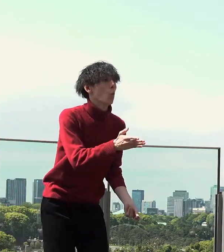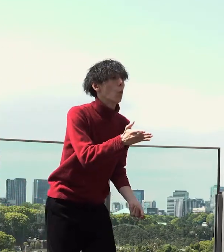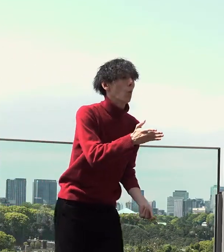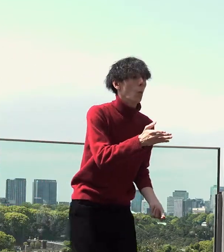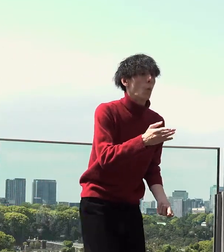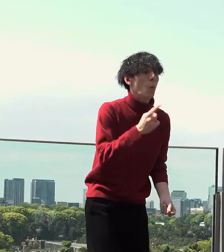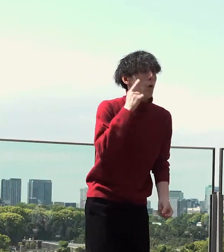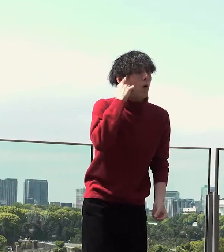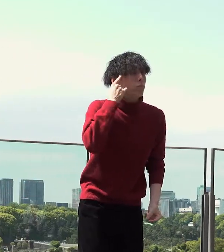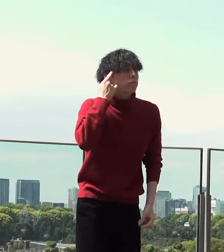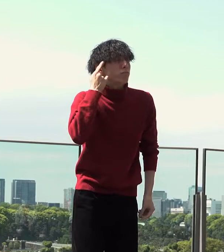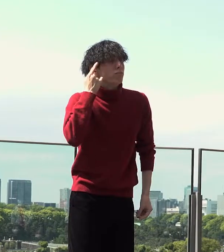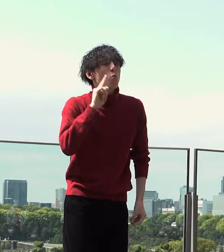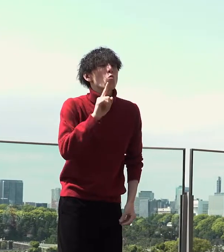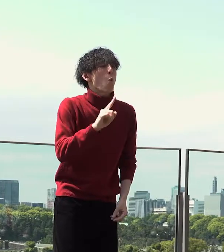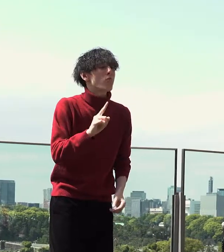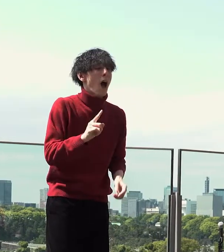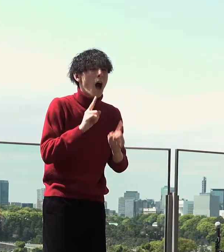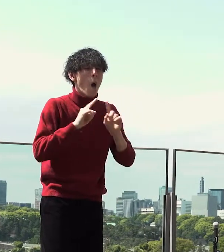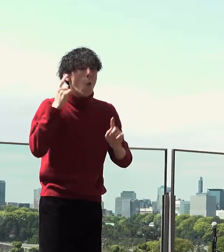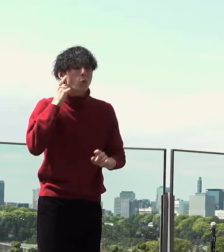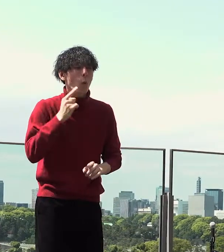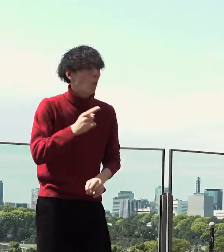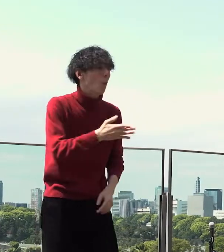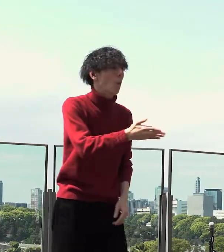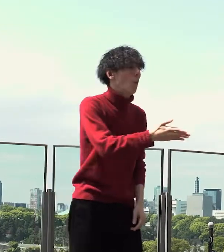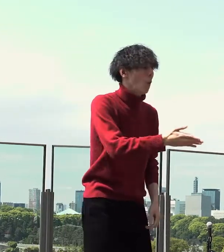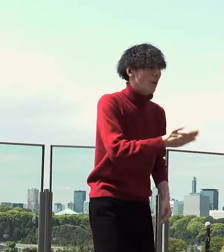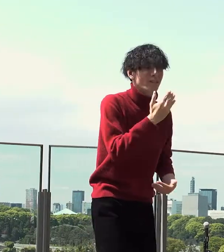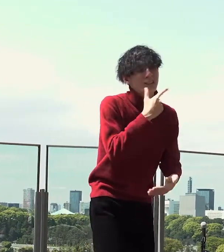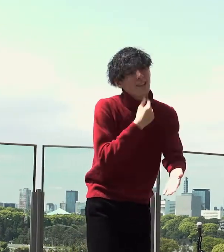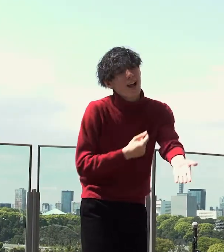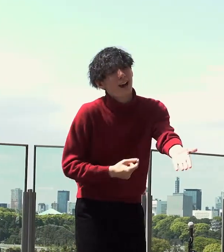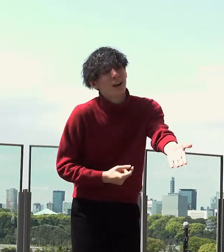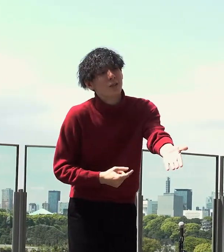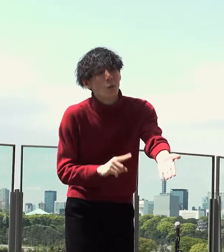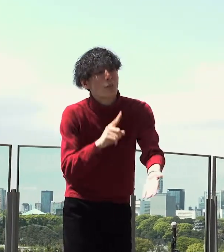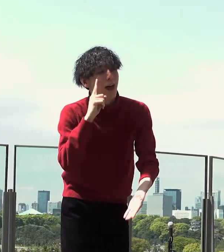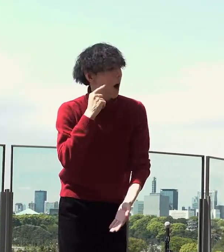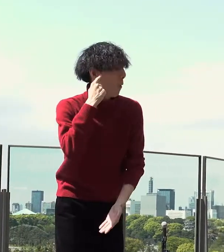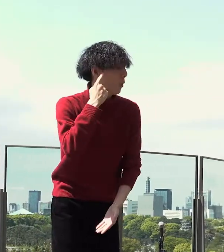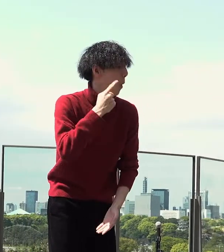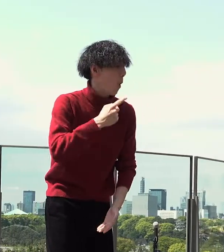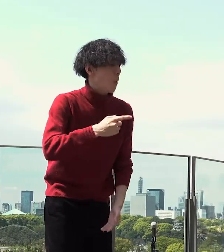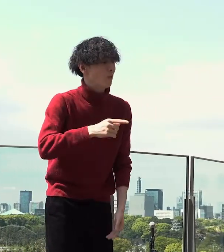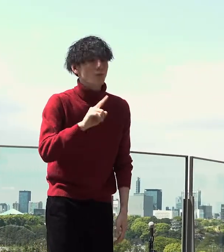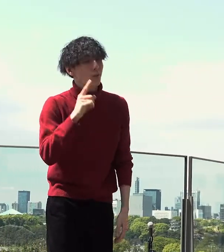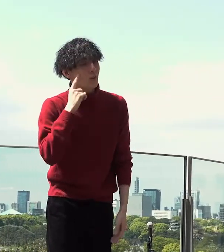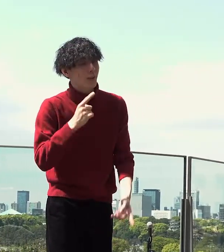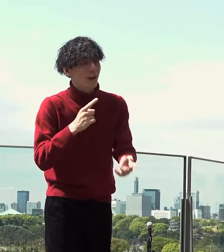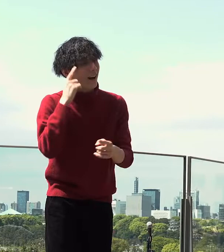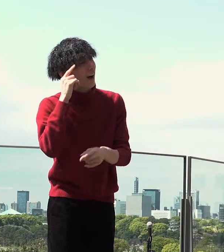どうどうみんなどうでした、どんな音楽今聞こえました、ちょっと聞いてみたいな、どんな音楽でした、